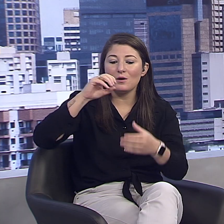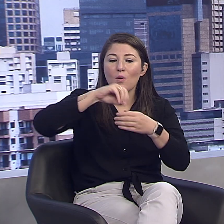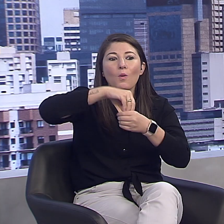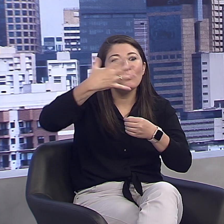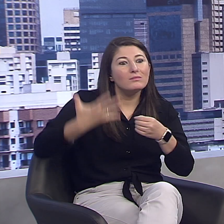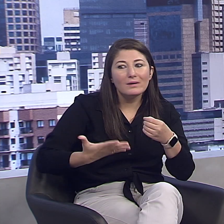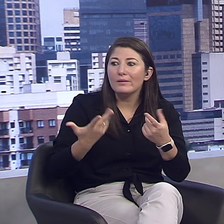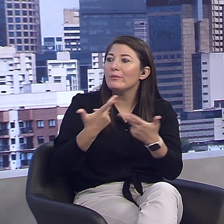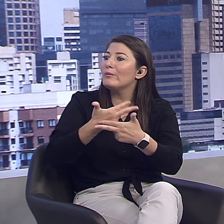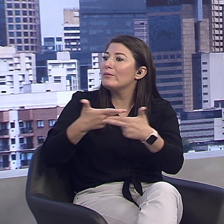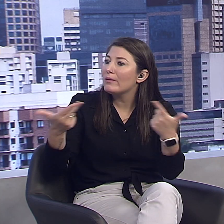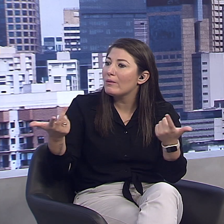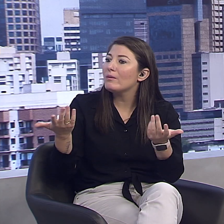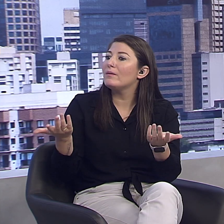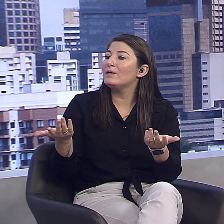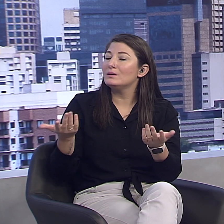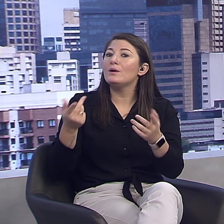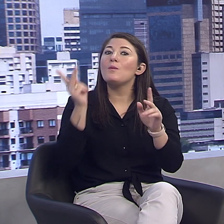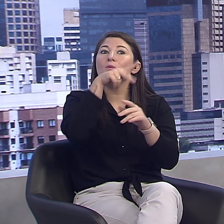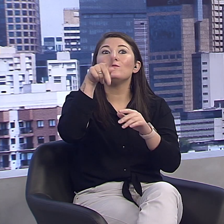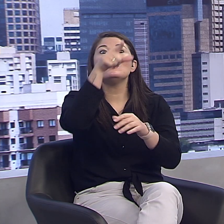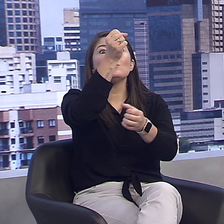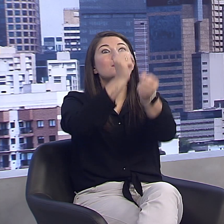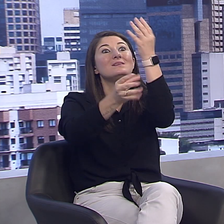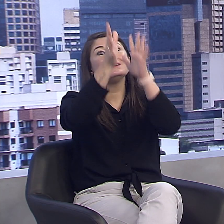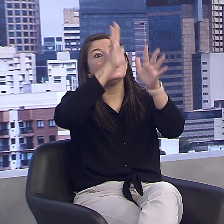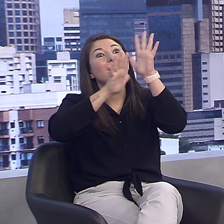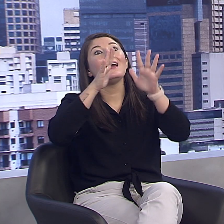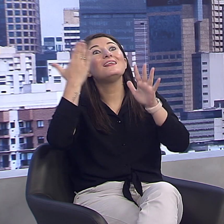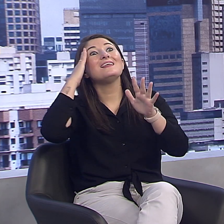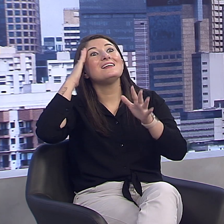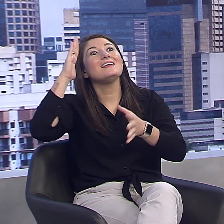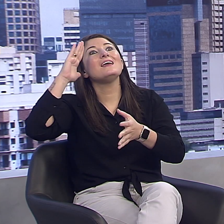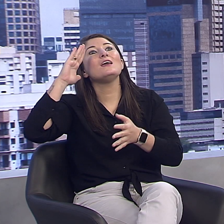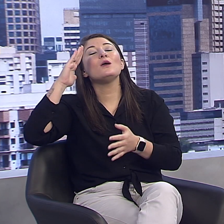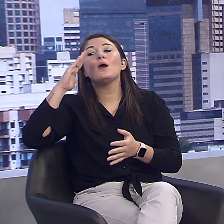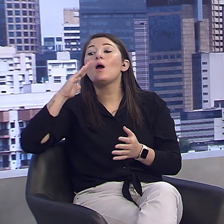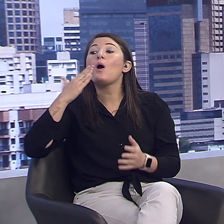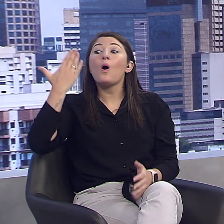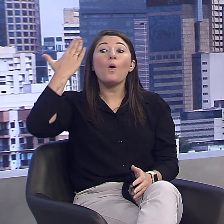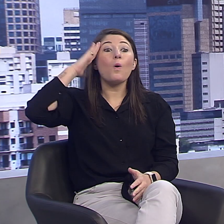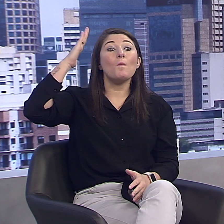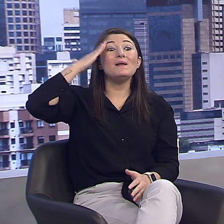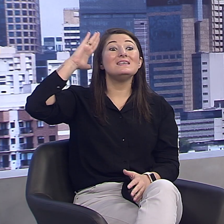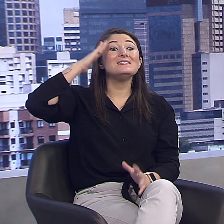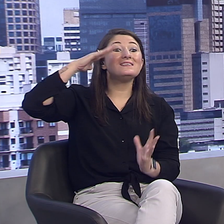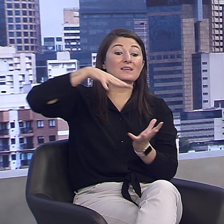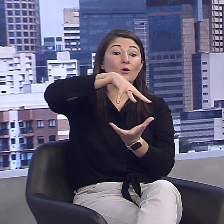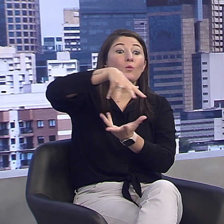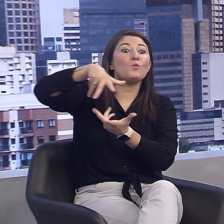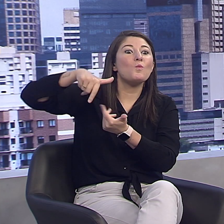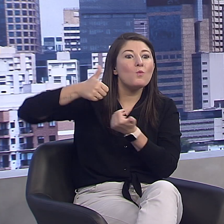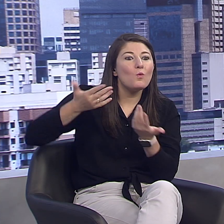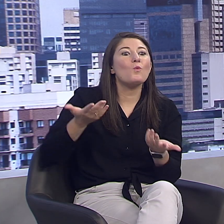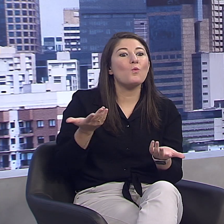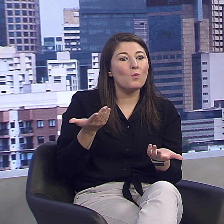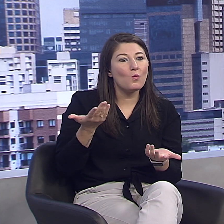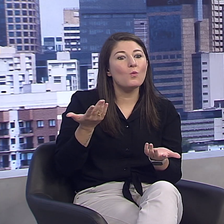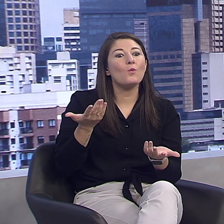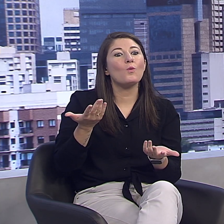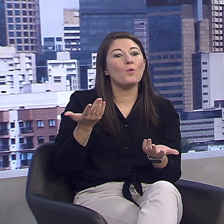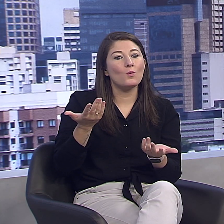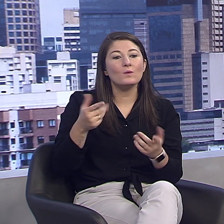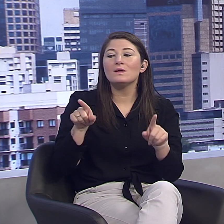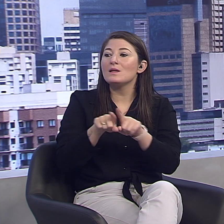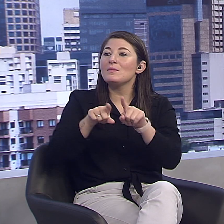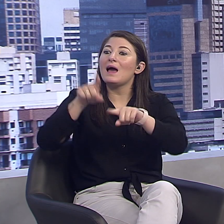lugares, de ir na escola e conseguir aprender a assimilar os conteúdos, entender a comunicação com o